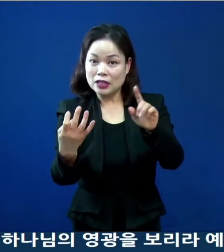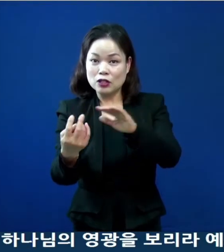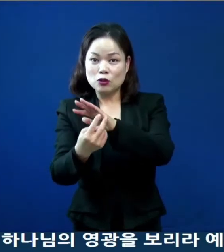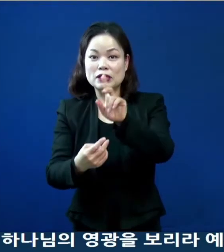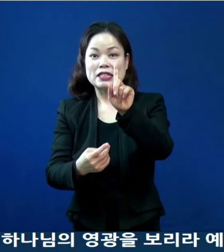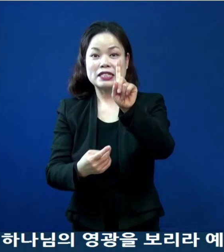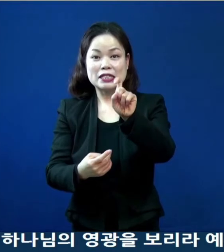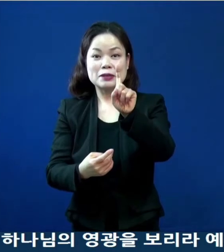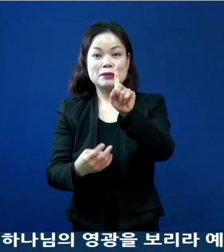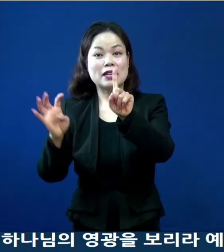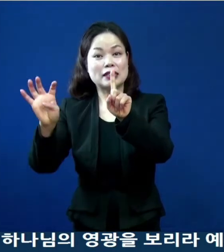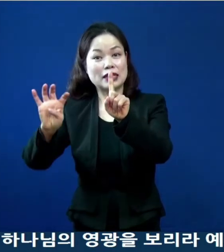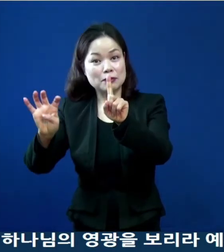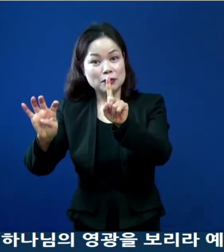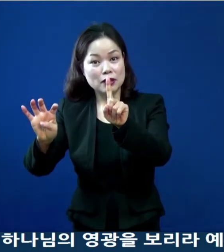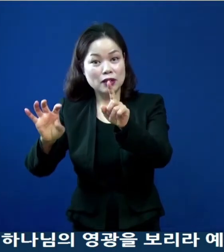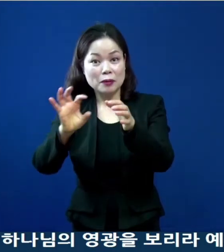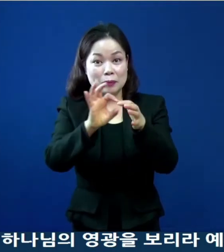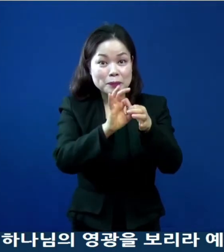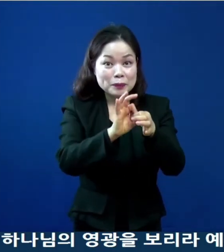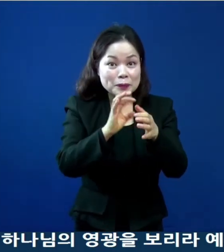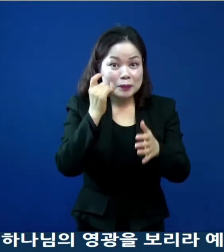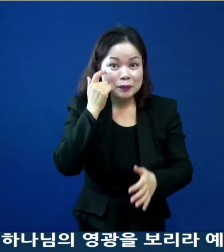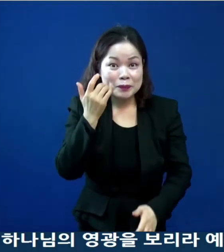요한복음 11장 40절 연결이 되죠?